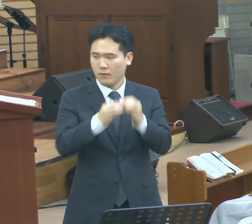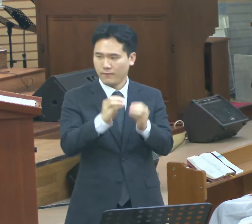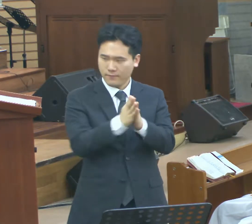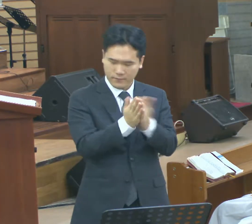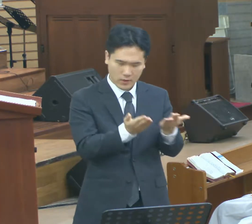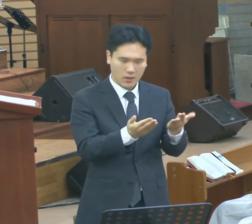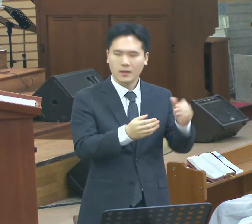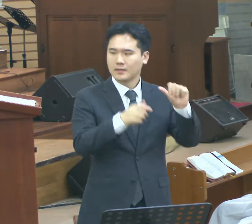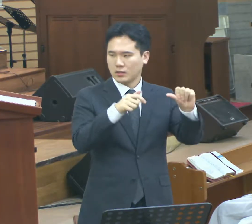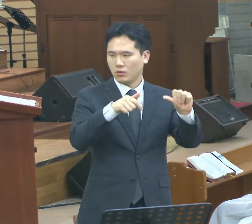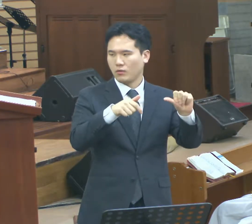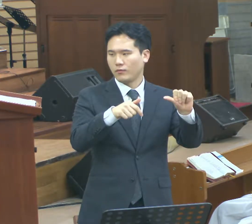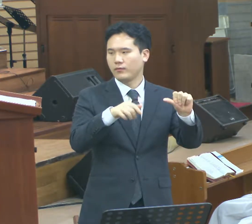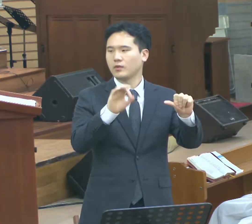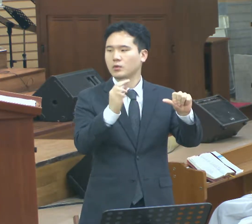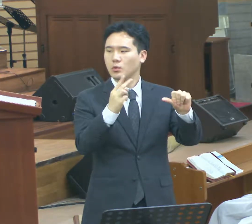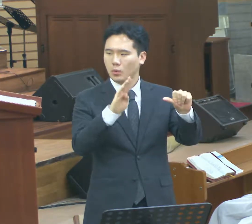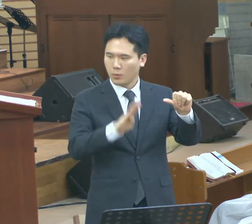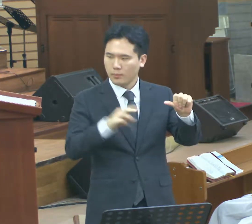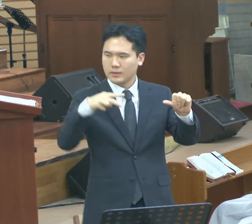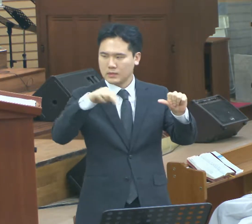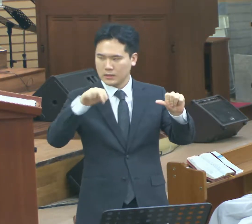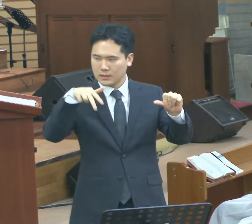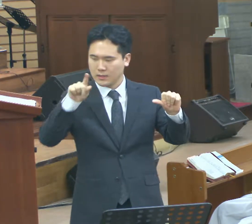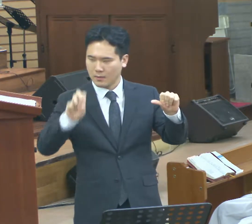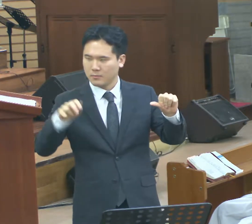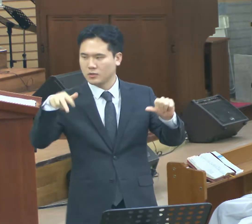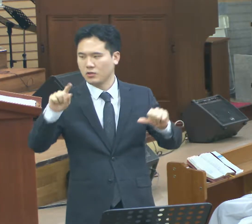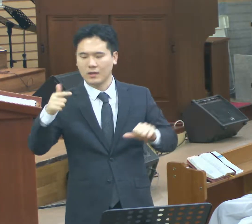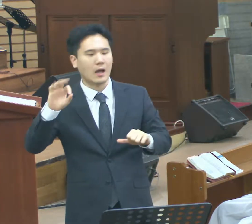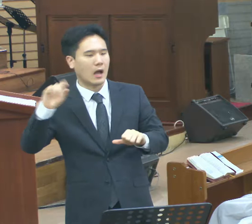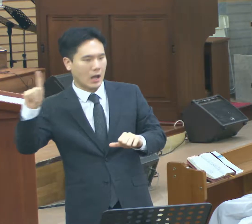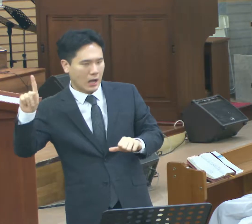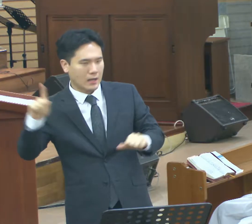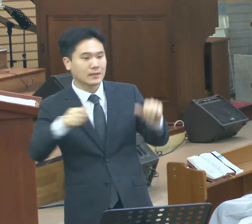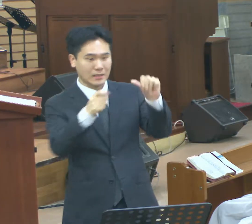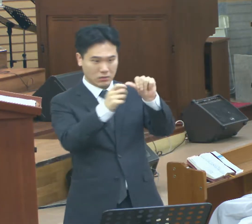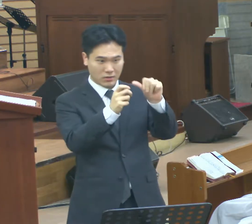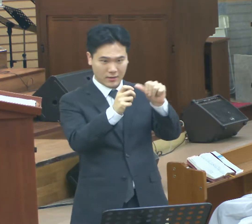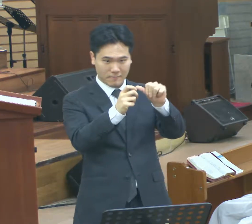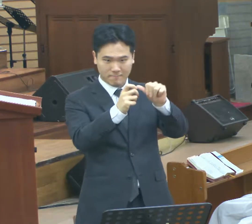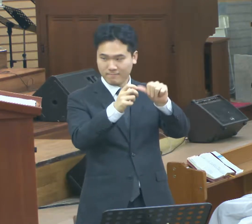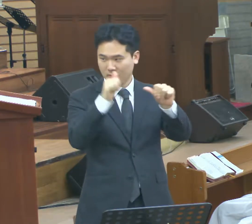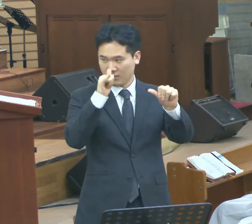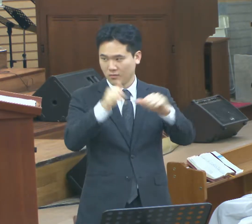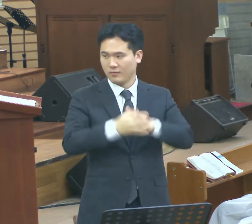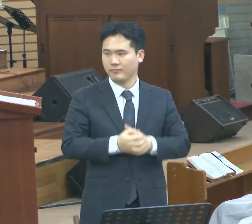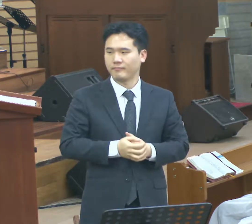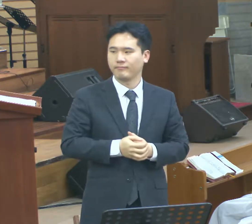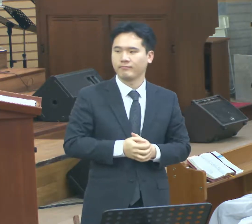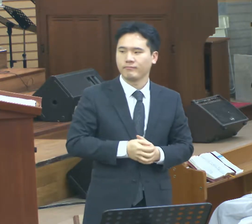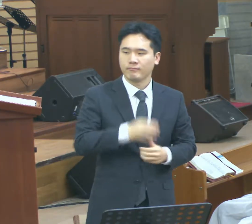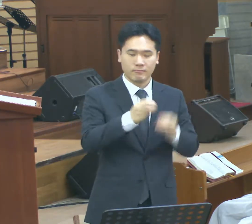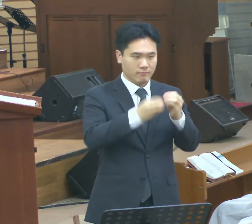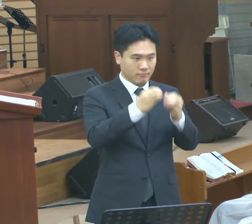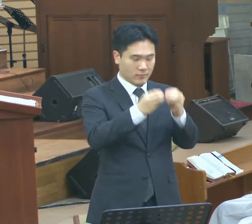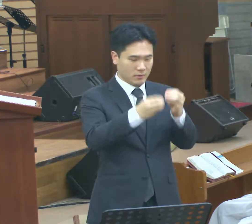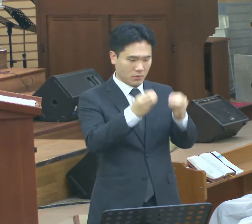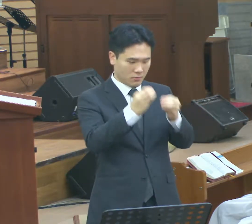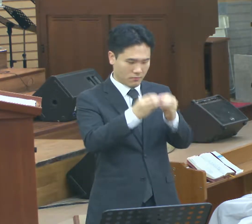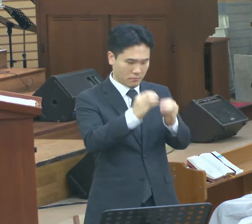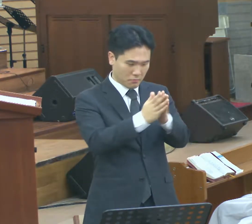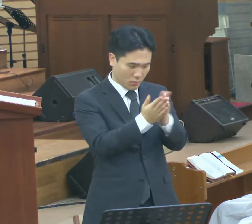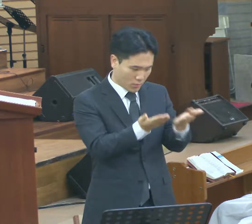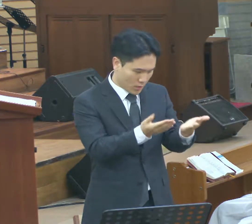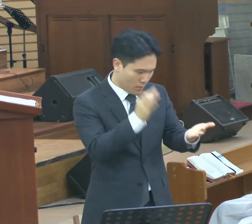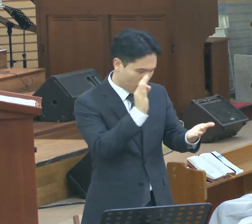그 다음에 선지서가 나와요. 그래서 역사를 통해서 교훈을 많이 받은 다음에 시편에서 힘을